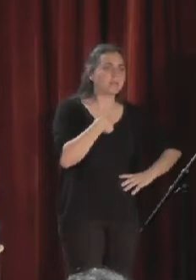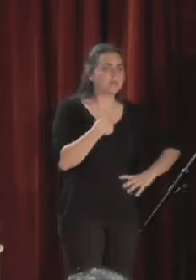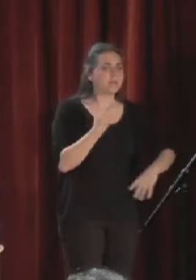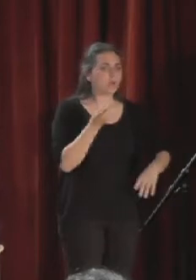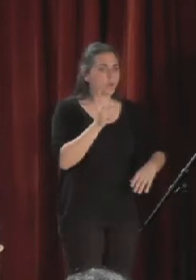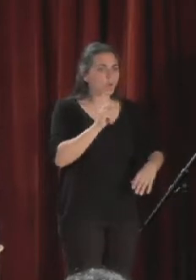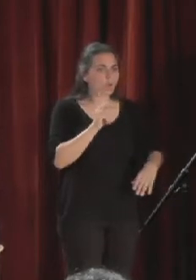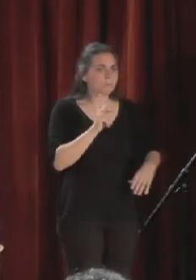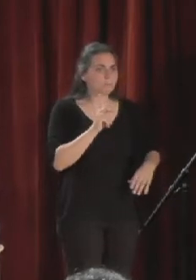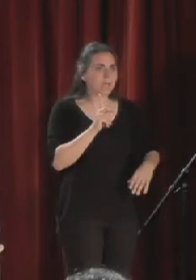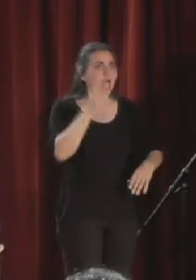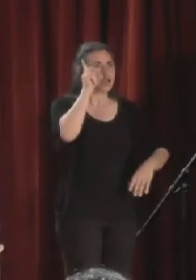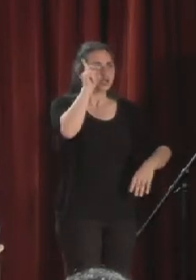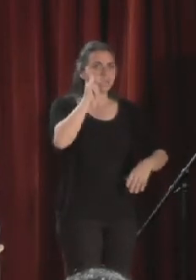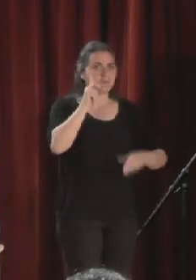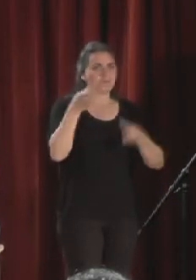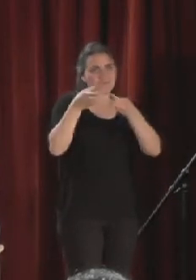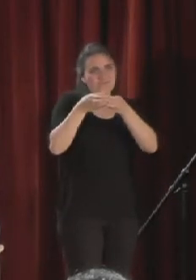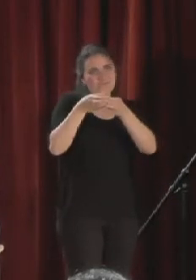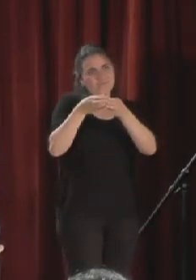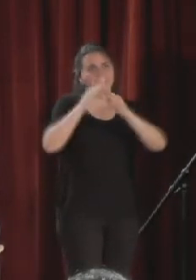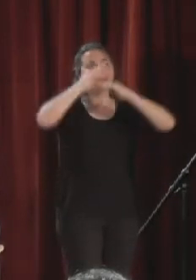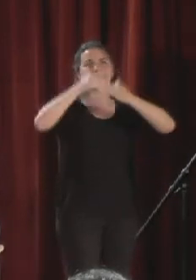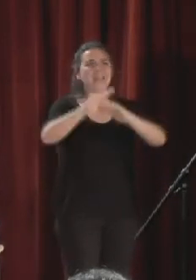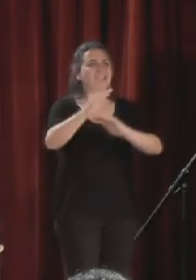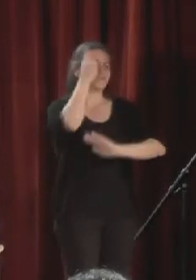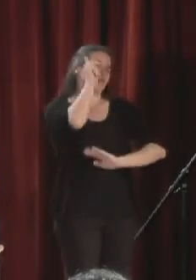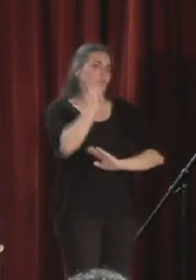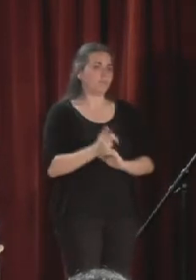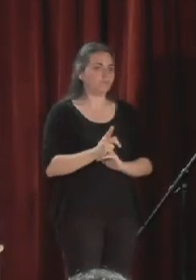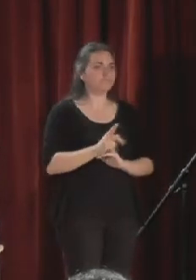que non sabemos. Sabemos.